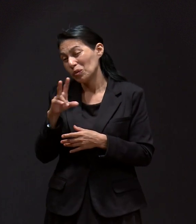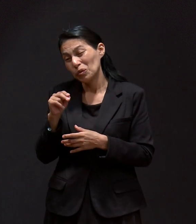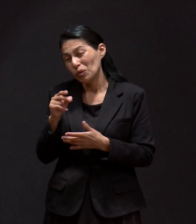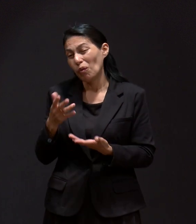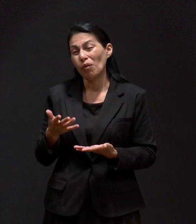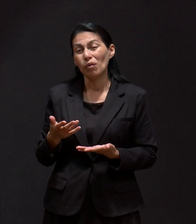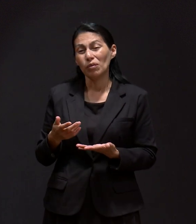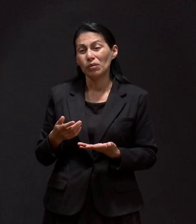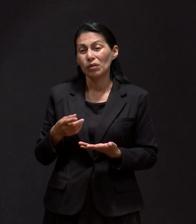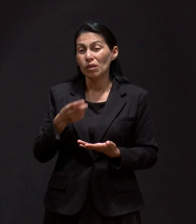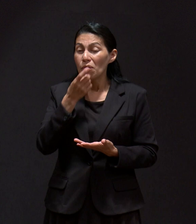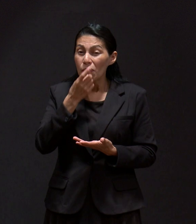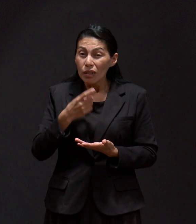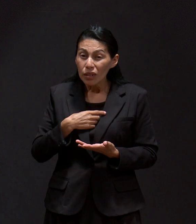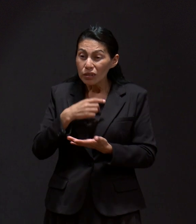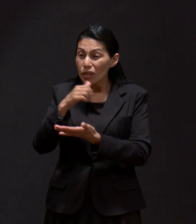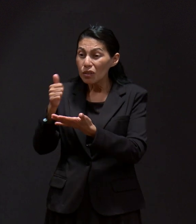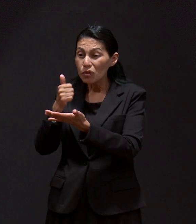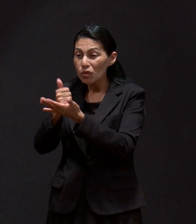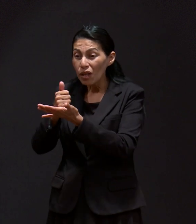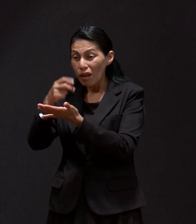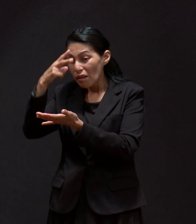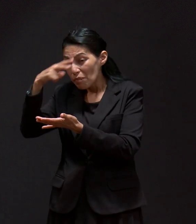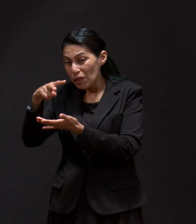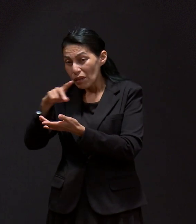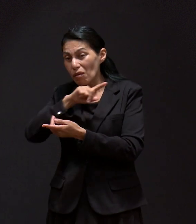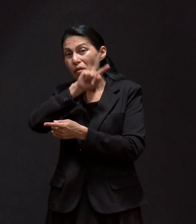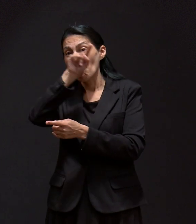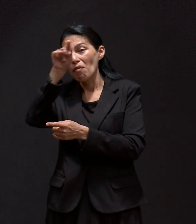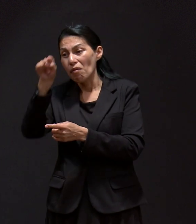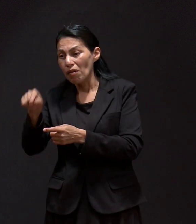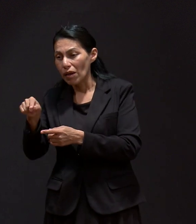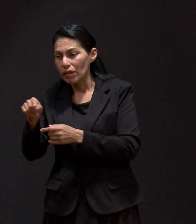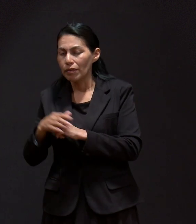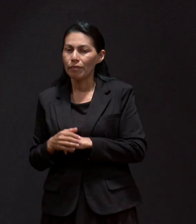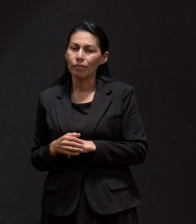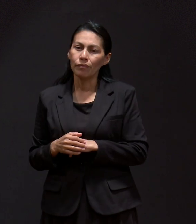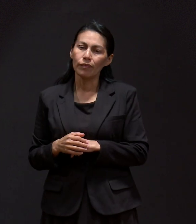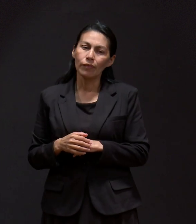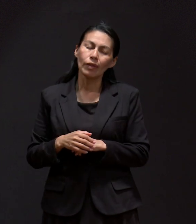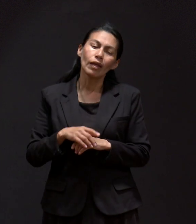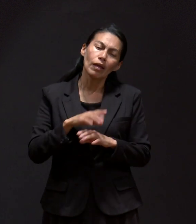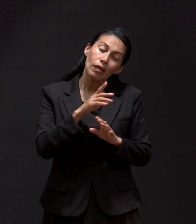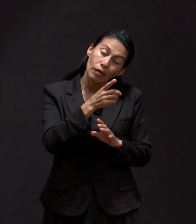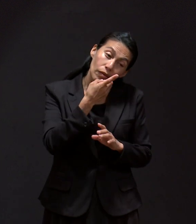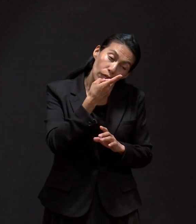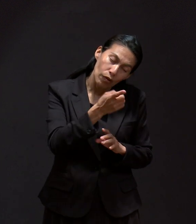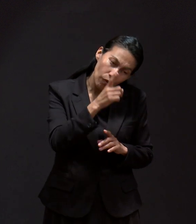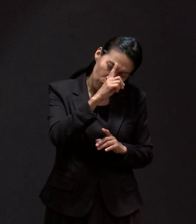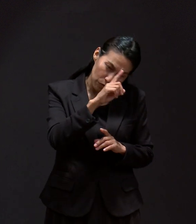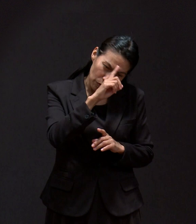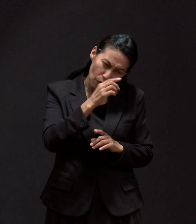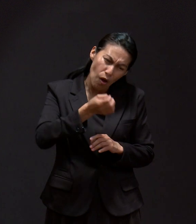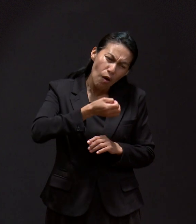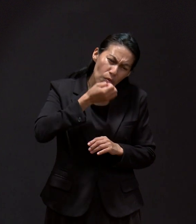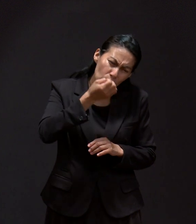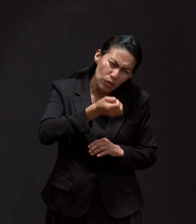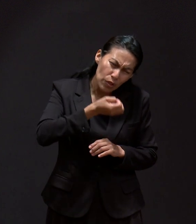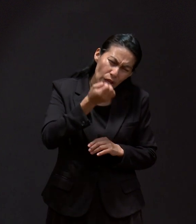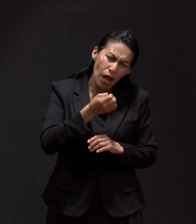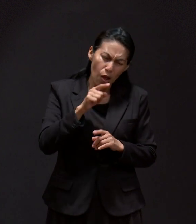no y me está diciendo que vaya a la ciudad y ella me dijo vamos a orar la oportunidad está para ti